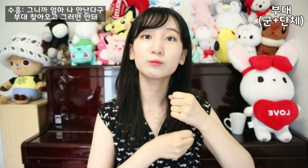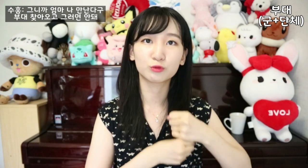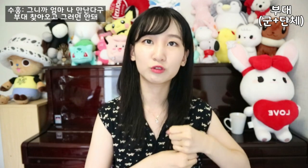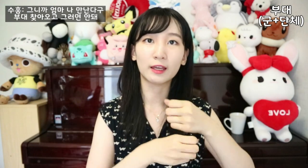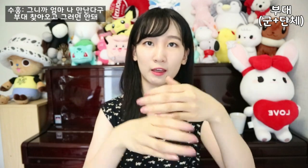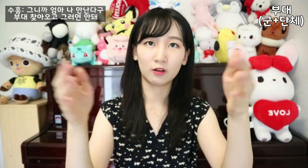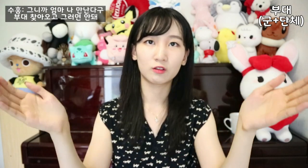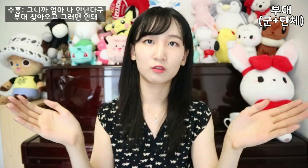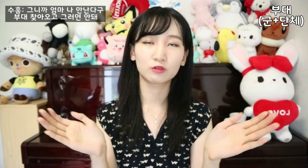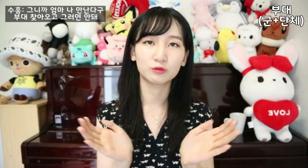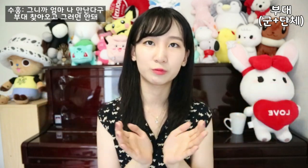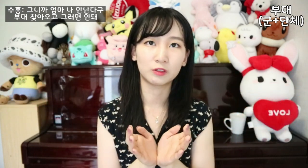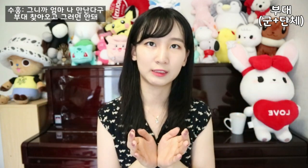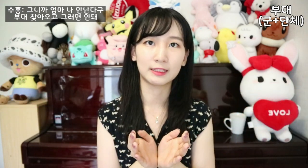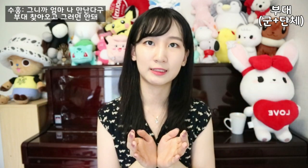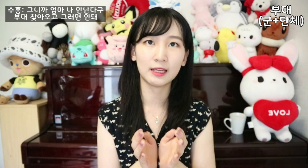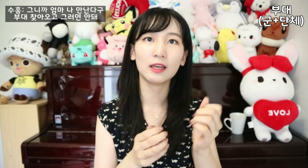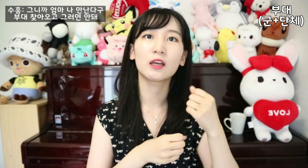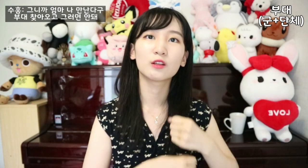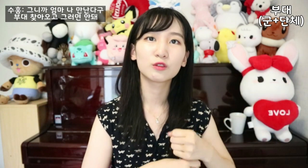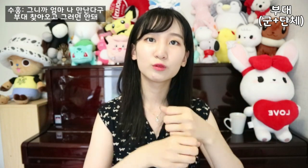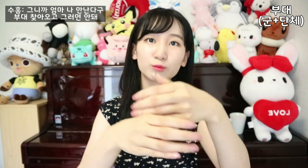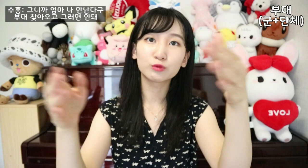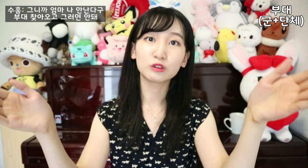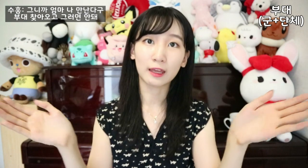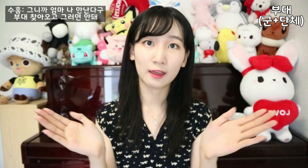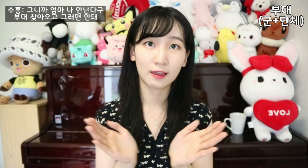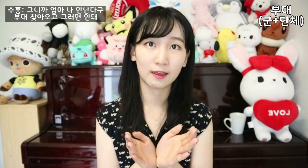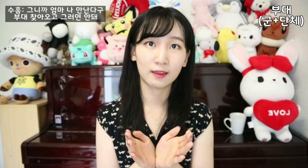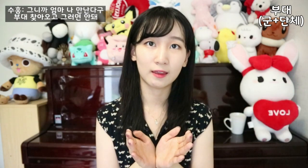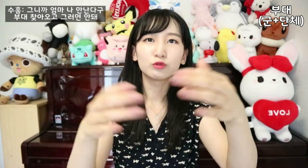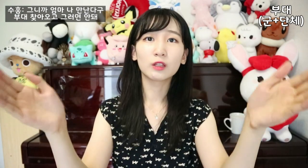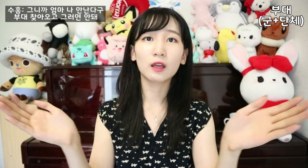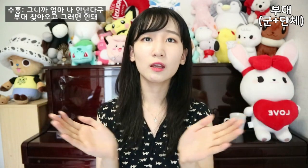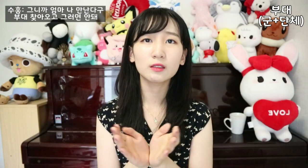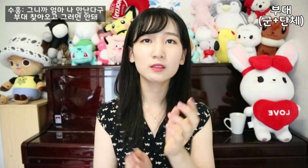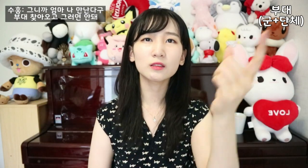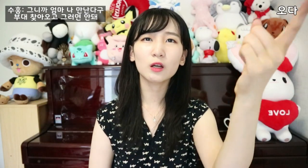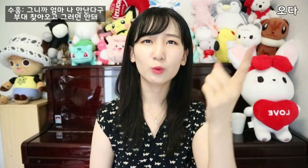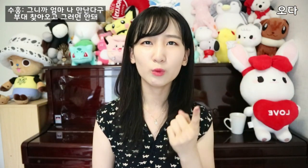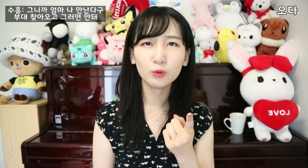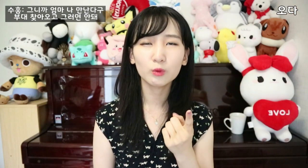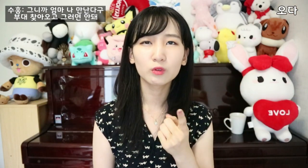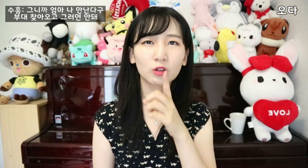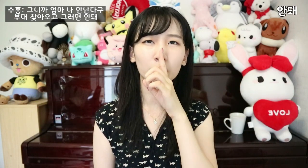하면은 부대예요. 군 플러스 단체. 부대. 부대에 찾아오고